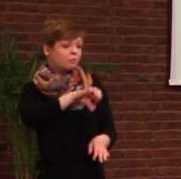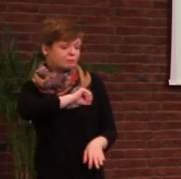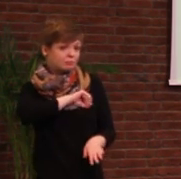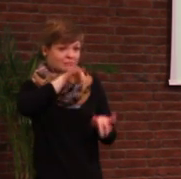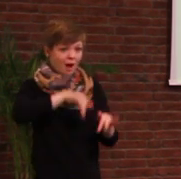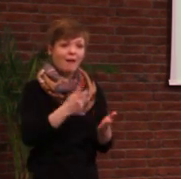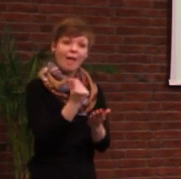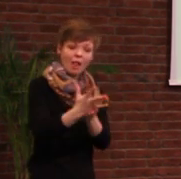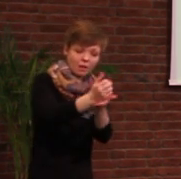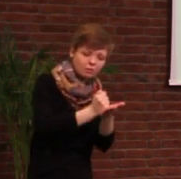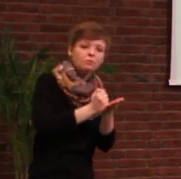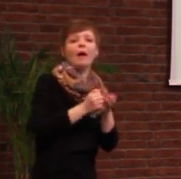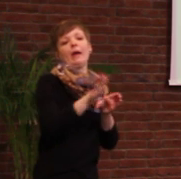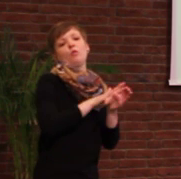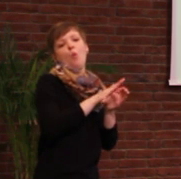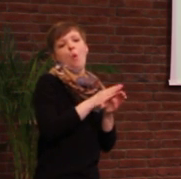bleibt in der Region.